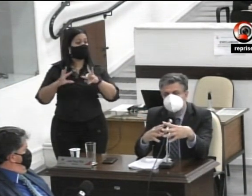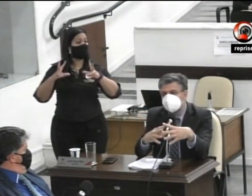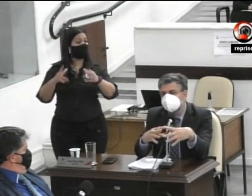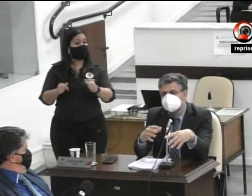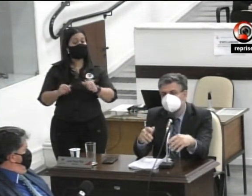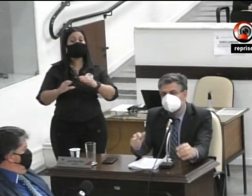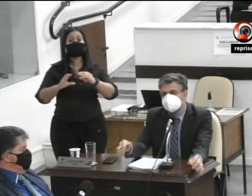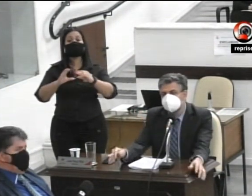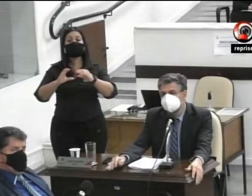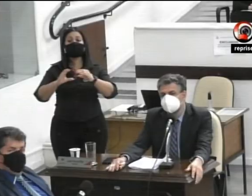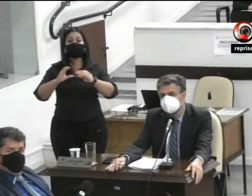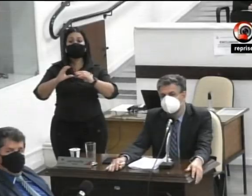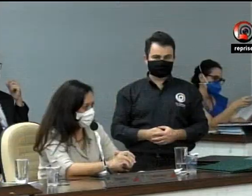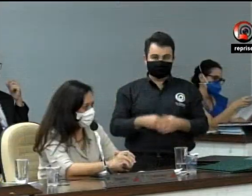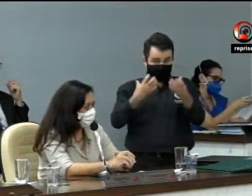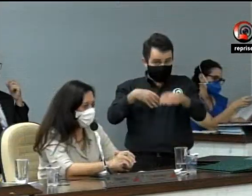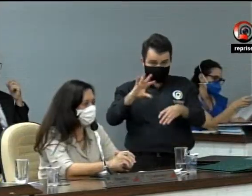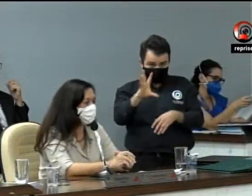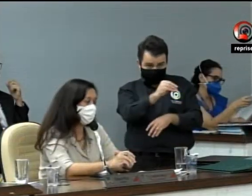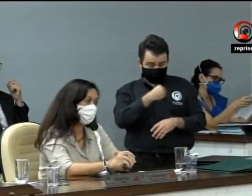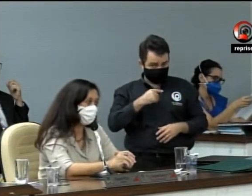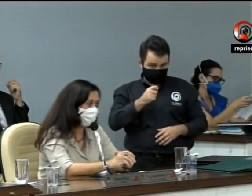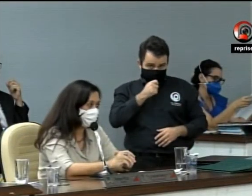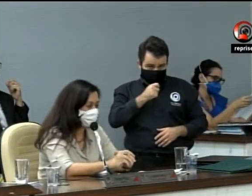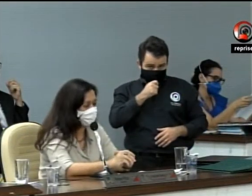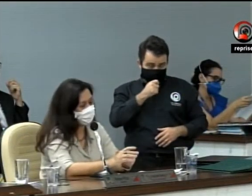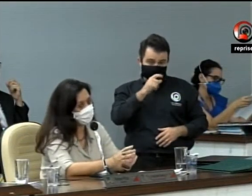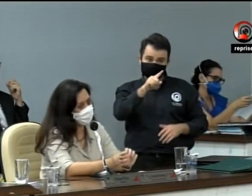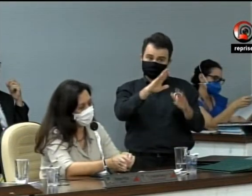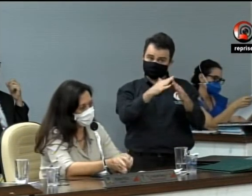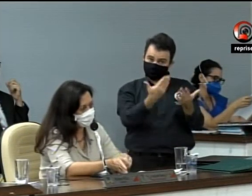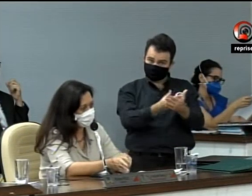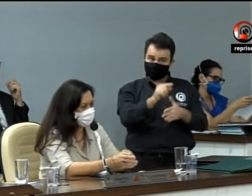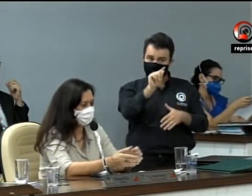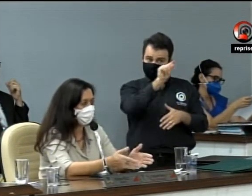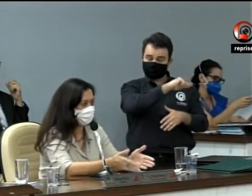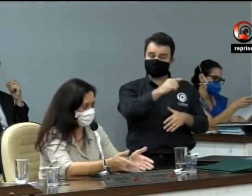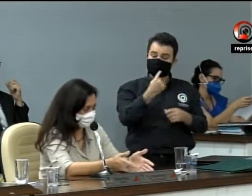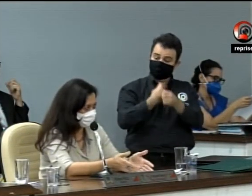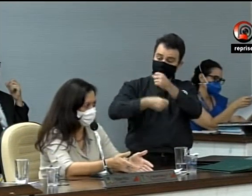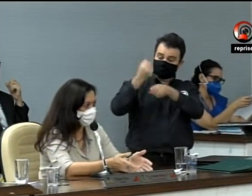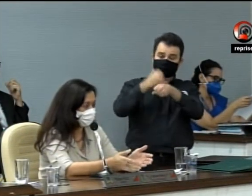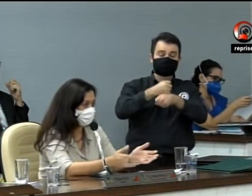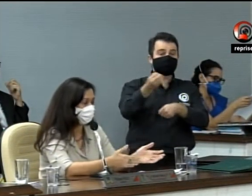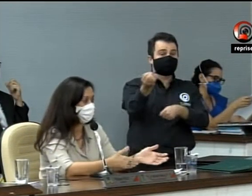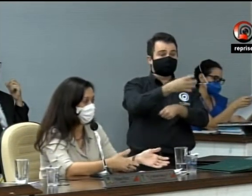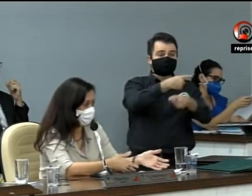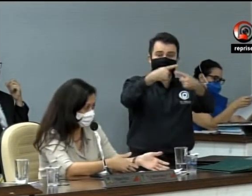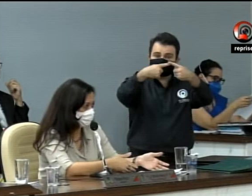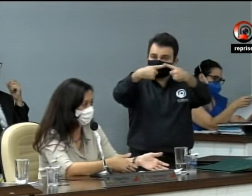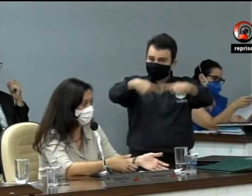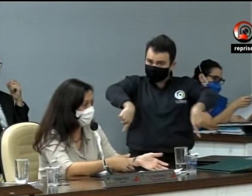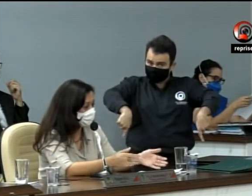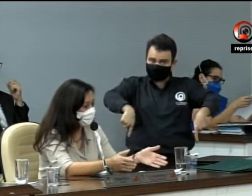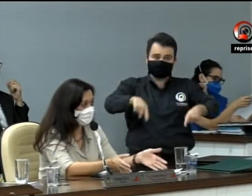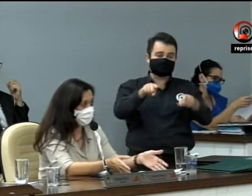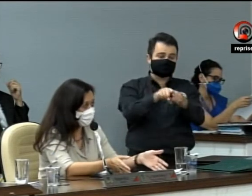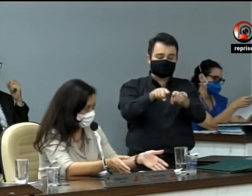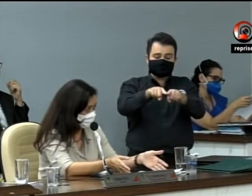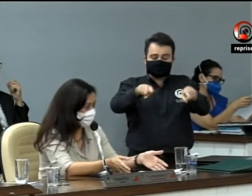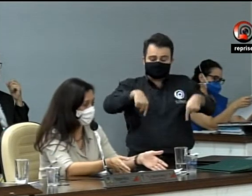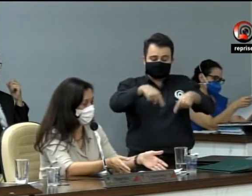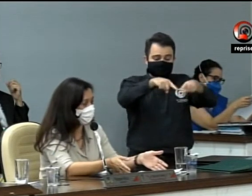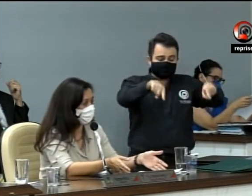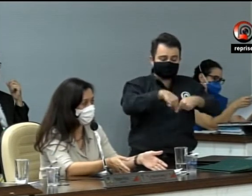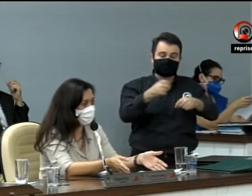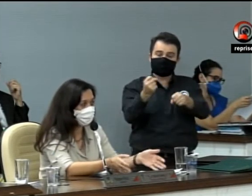concursados? Não, hoje não, porque nós temos escolas que foram inauguradas o ano passado e esse ano, e mais ampliação de salas, que aconteceu durante